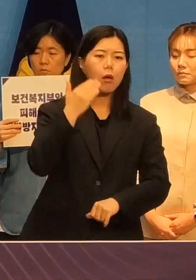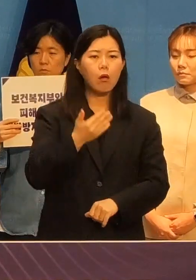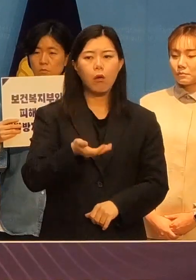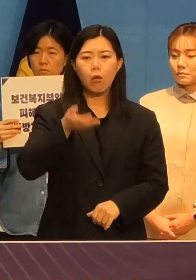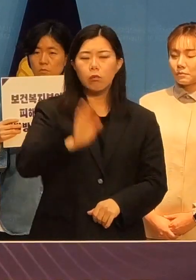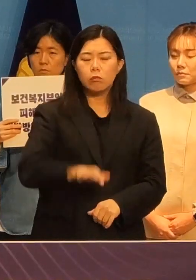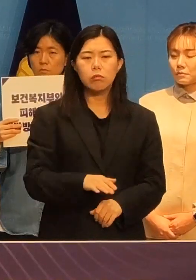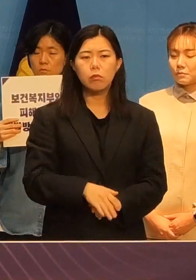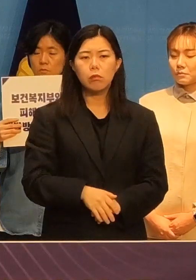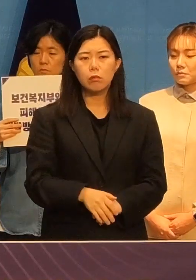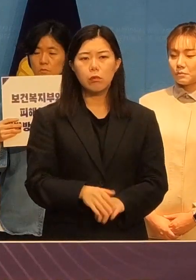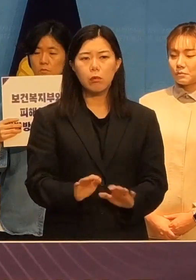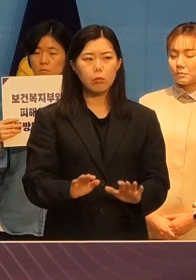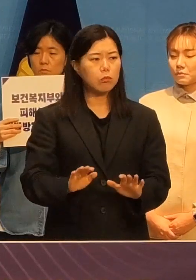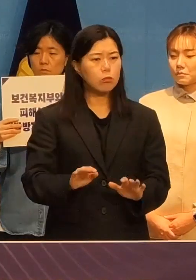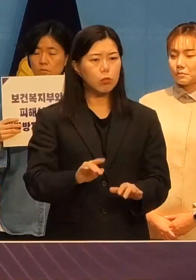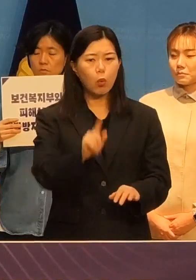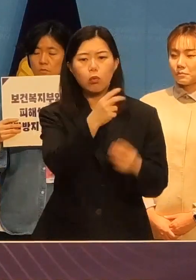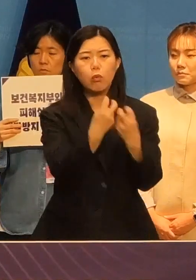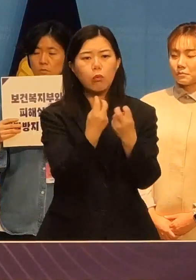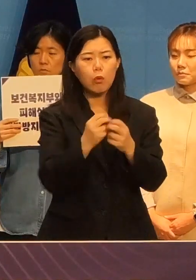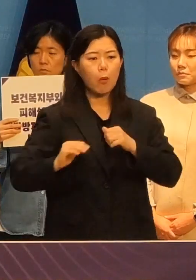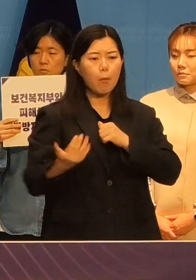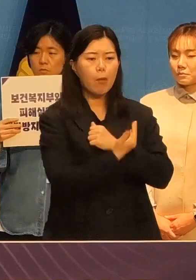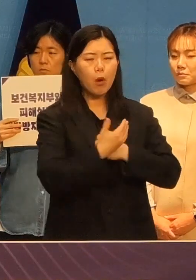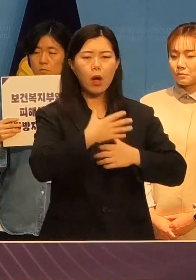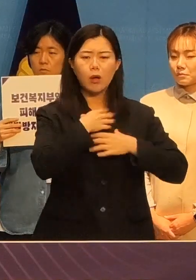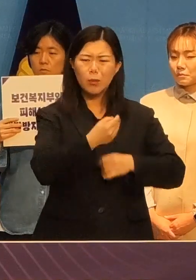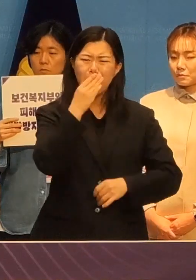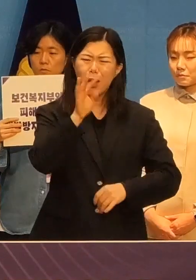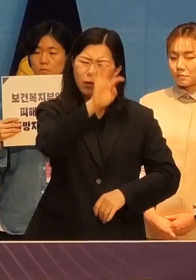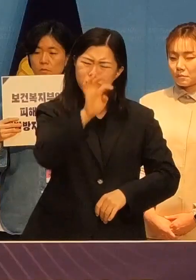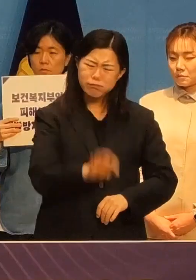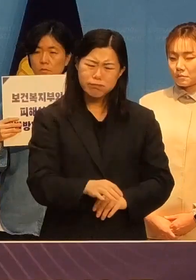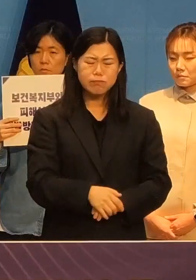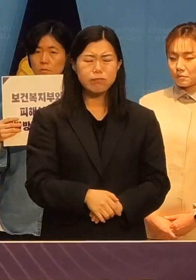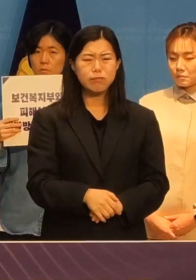무슨 수로 보호와 안전이 보장된다는 말입니까?